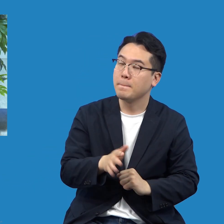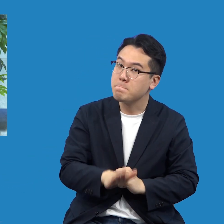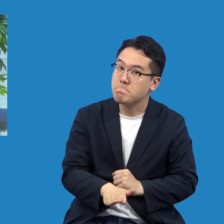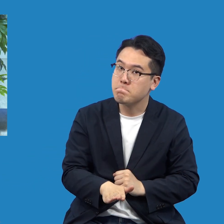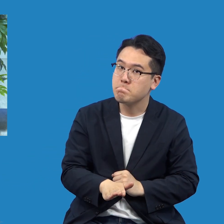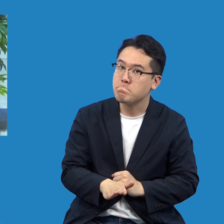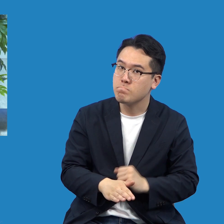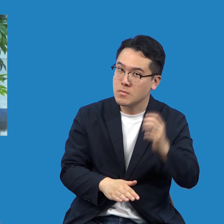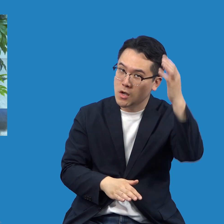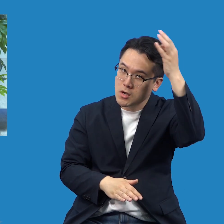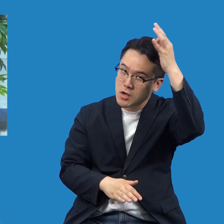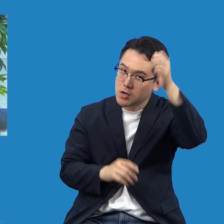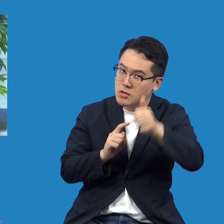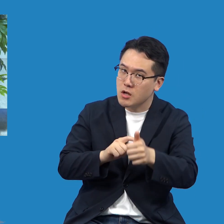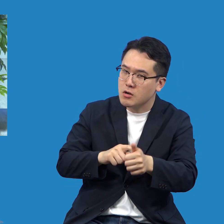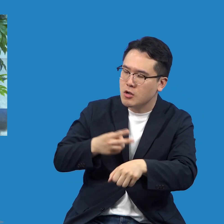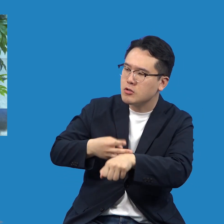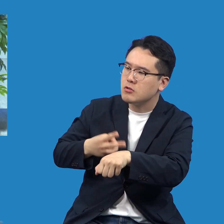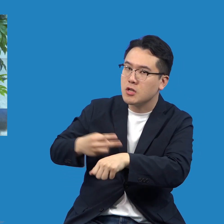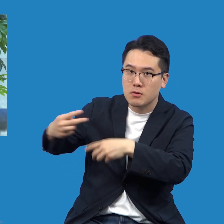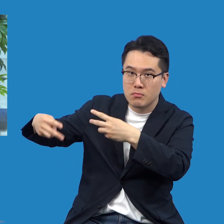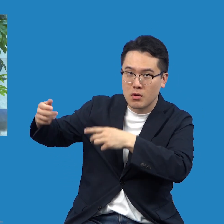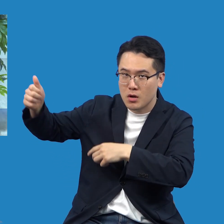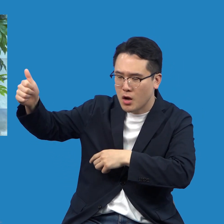선생님 곁을 뒤따라갔을까요?